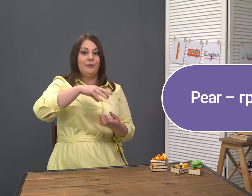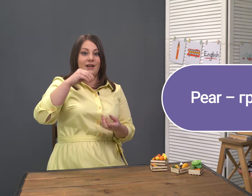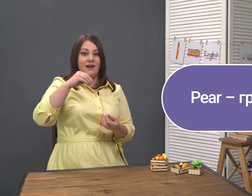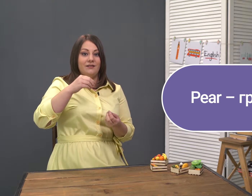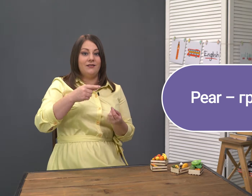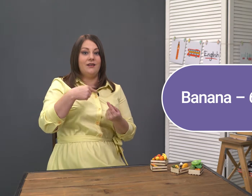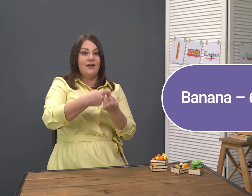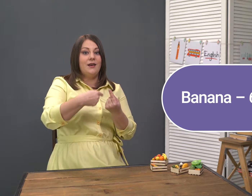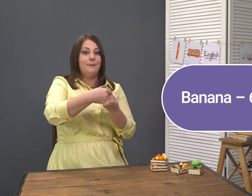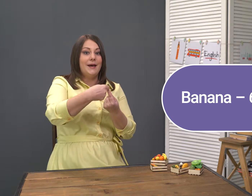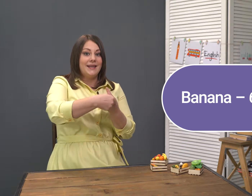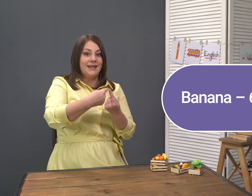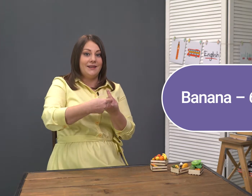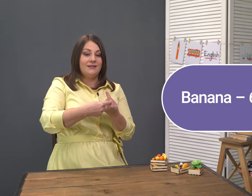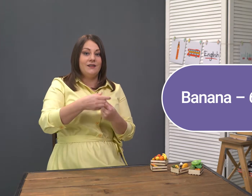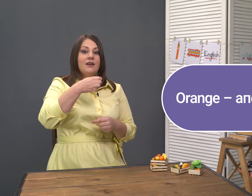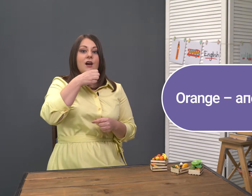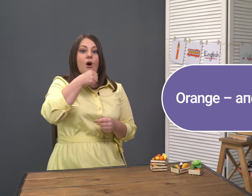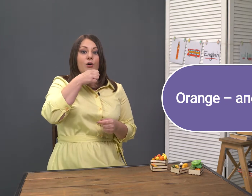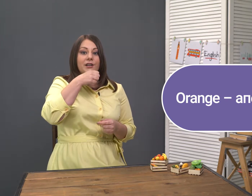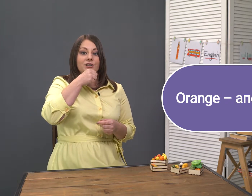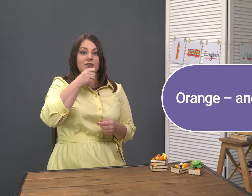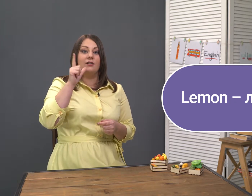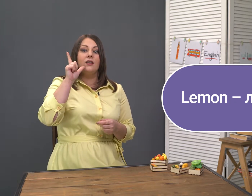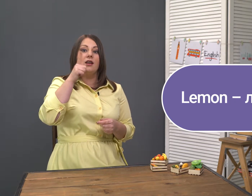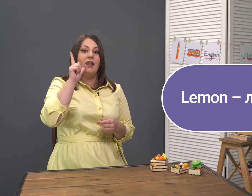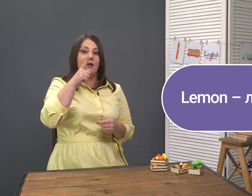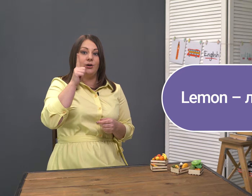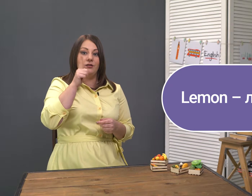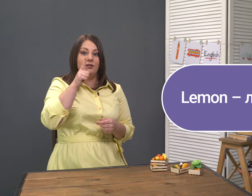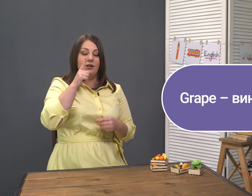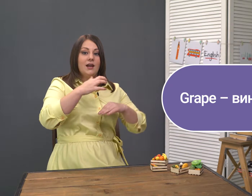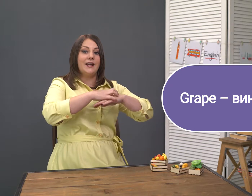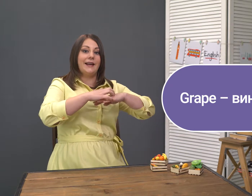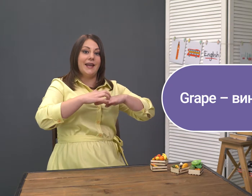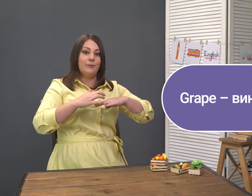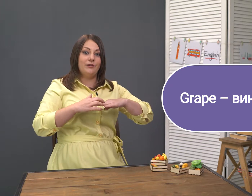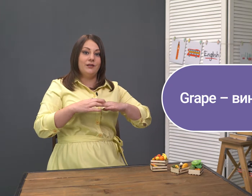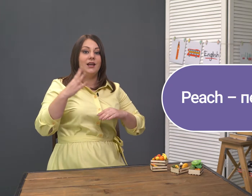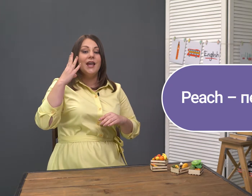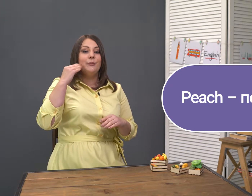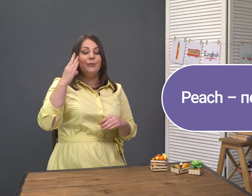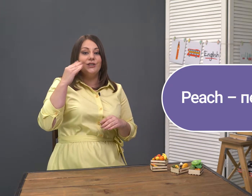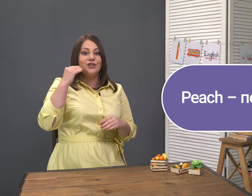Peer. Банана. Orange. Лемон. Грейп. Пич.